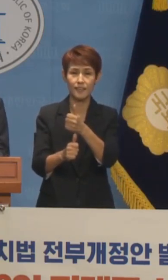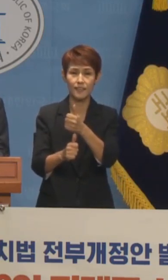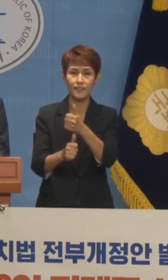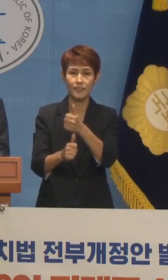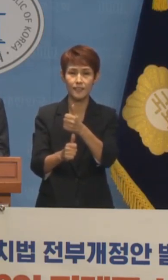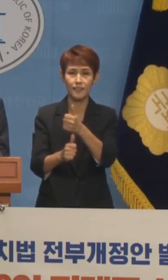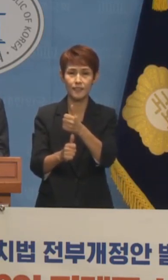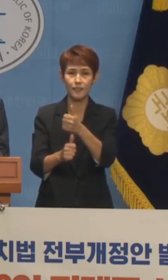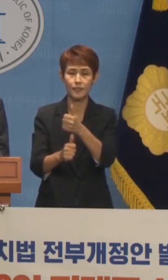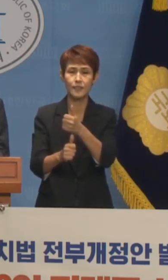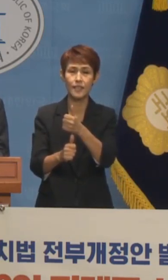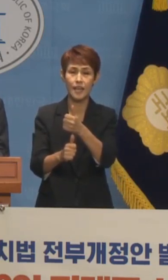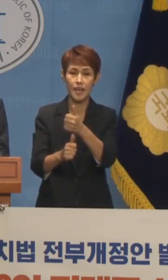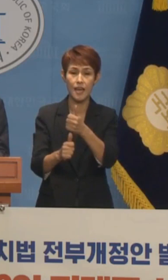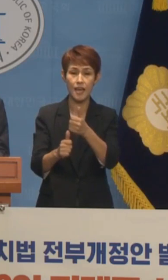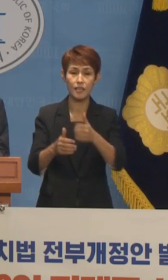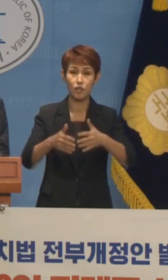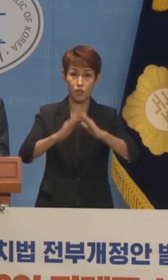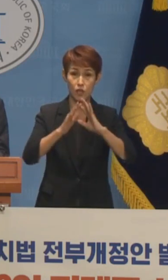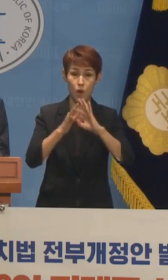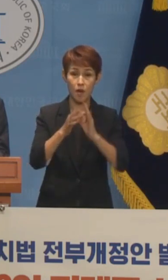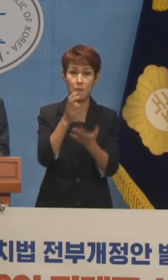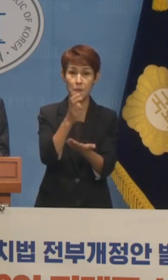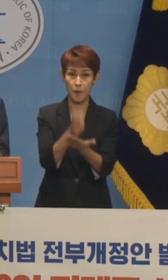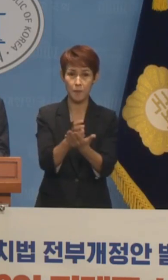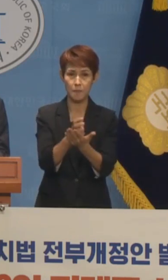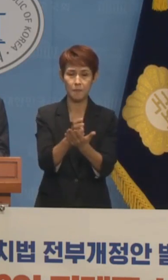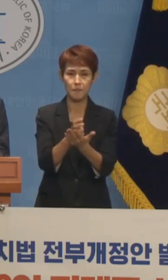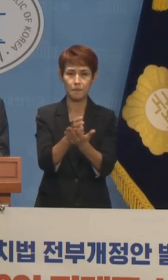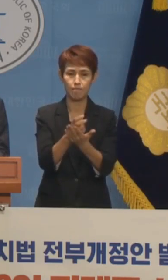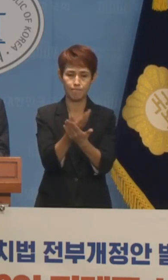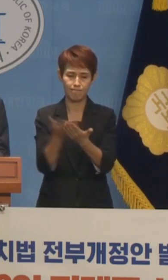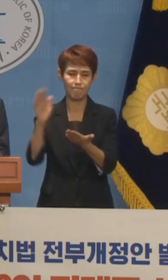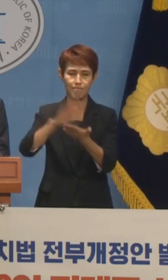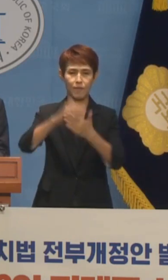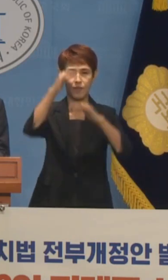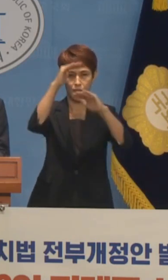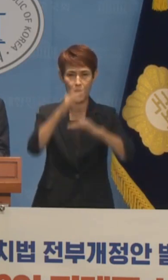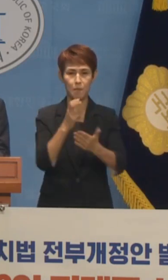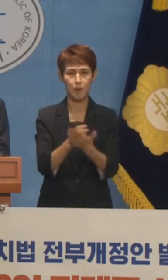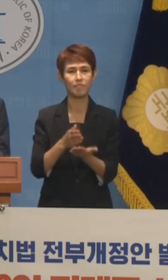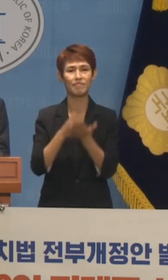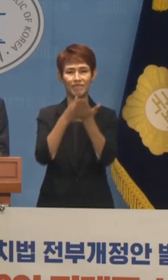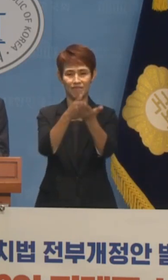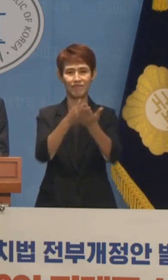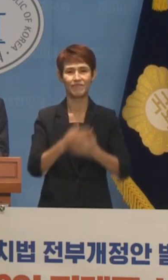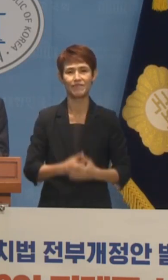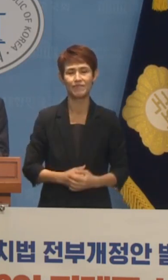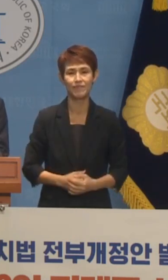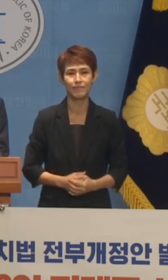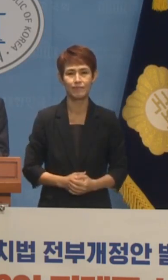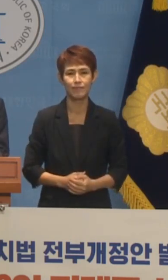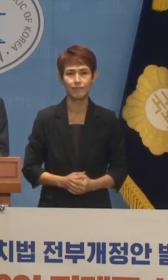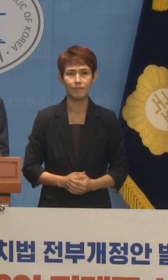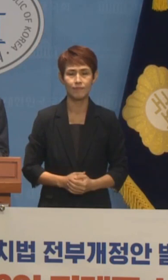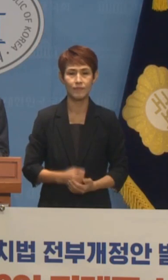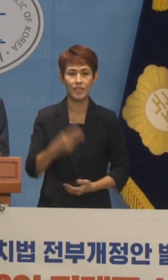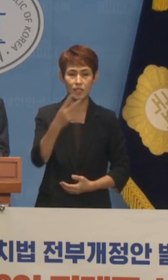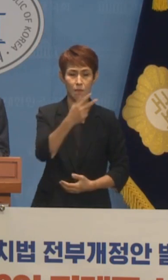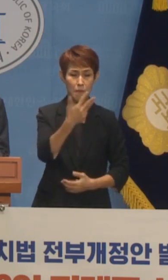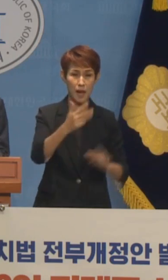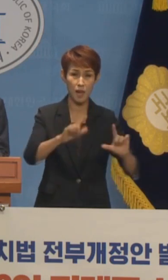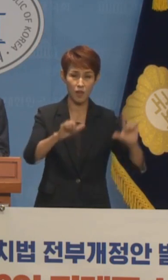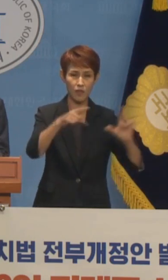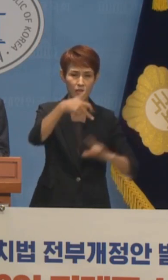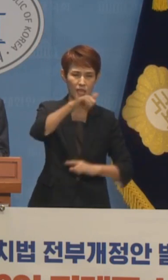금융 위원회 설치 등에 관한 법률 전부 예정 법률안 발의 기자회견문 2008년